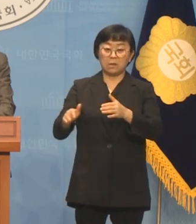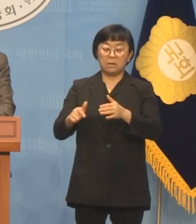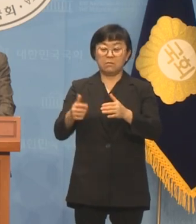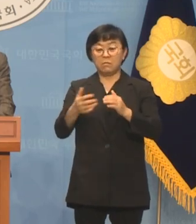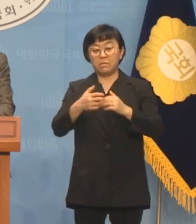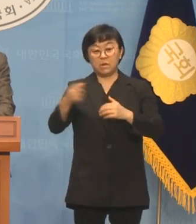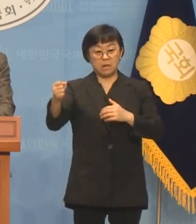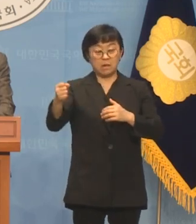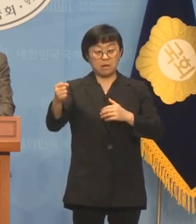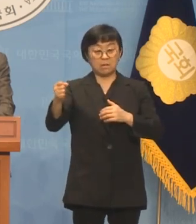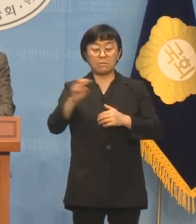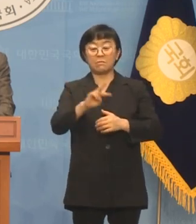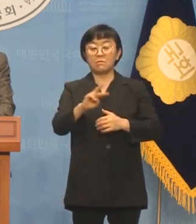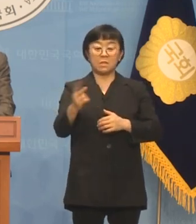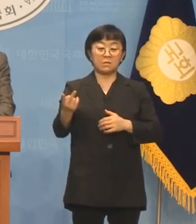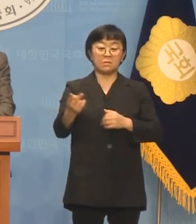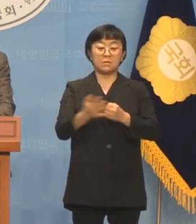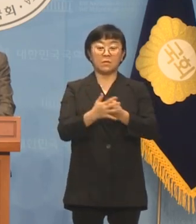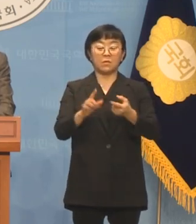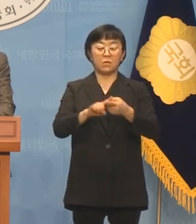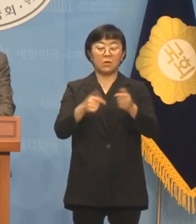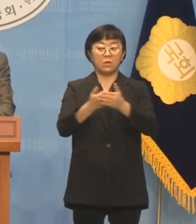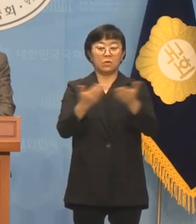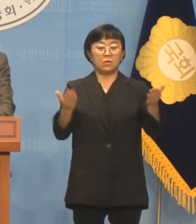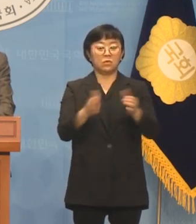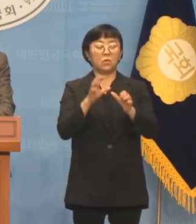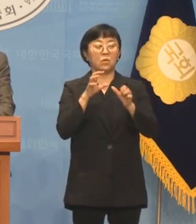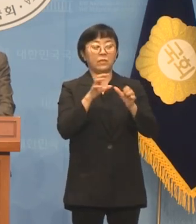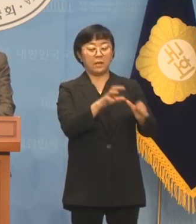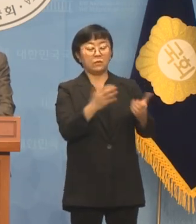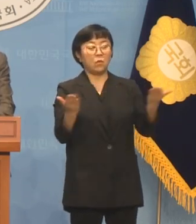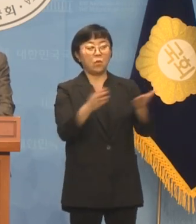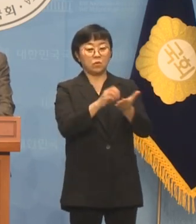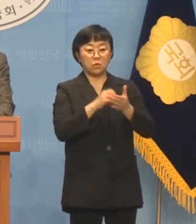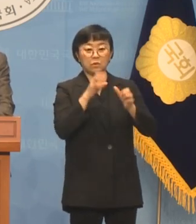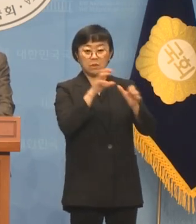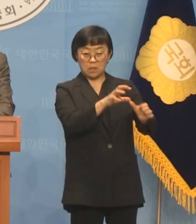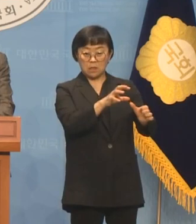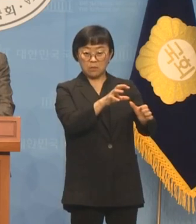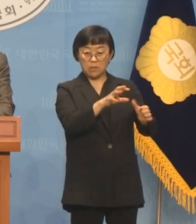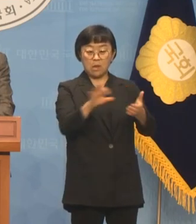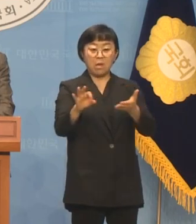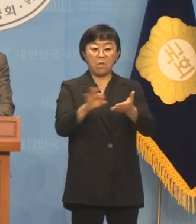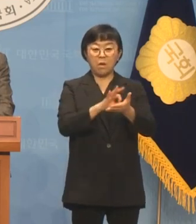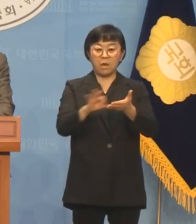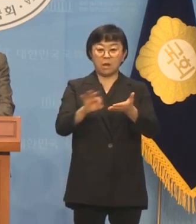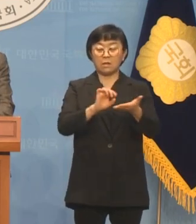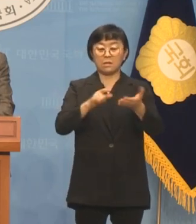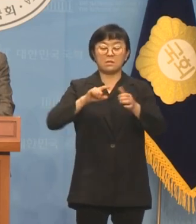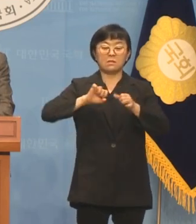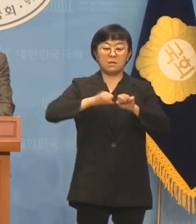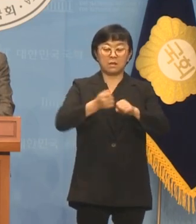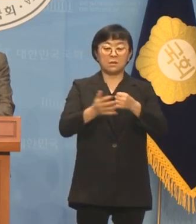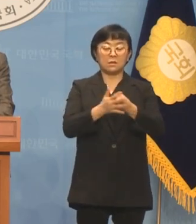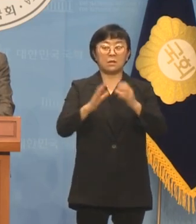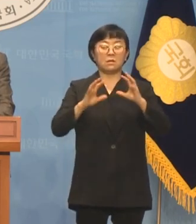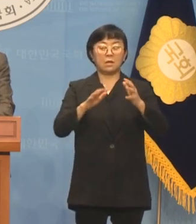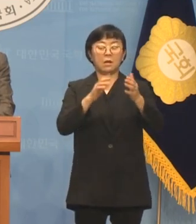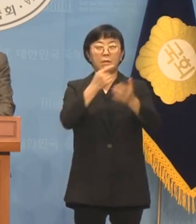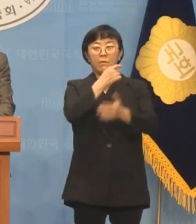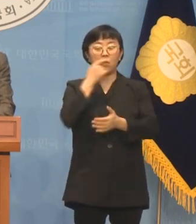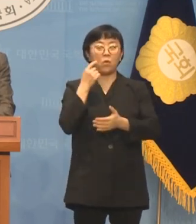갈취로 둔갑시키고 노조 탄압용 노조 회계 공시를 강제해 헌법이